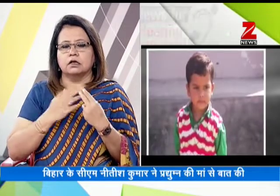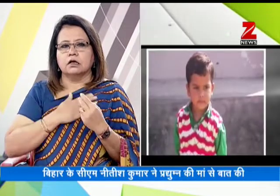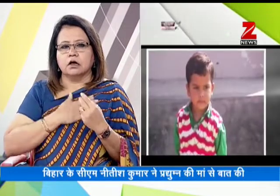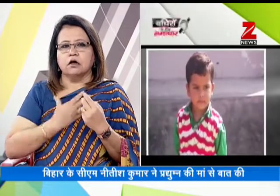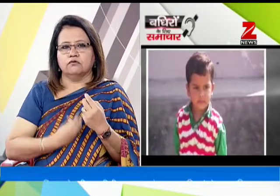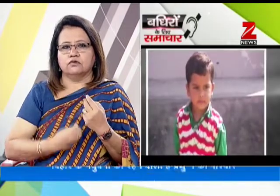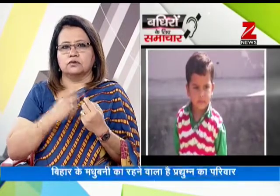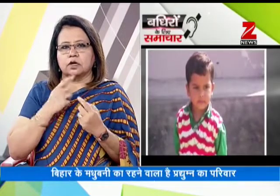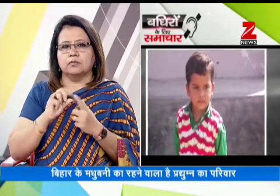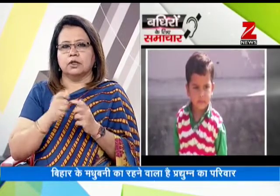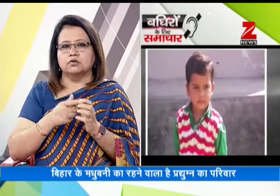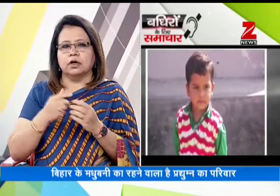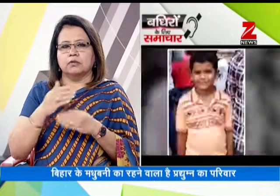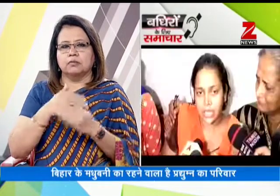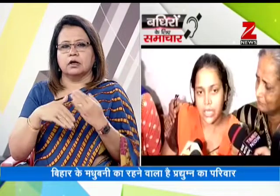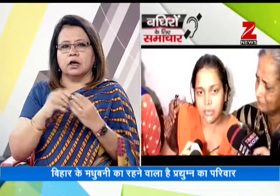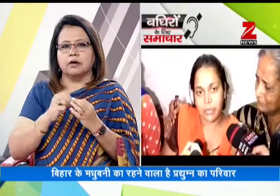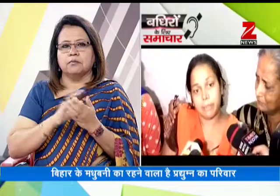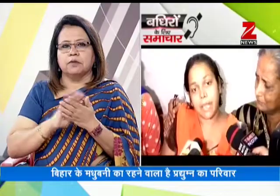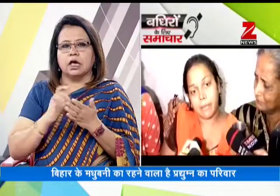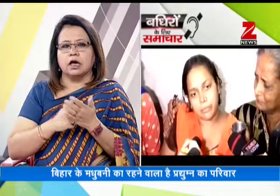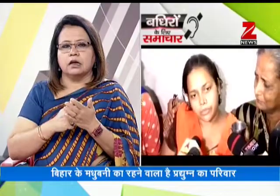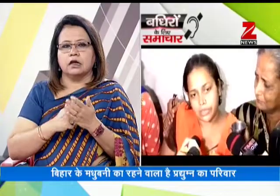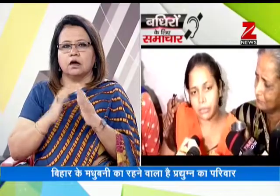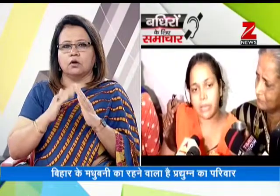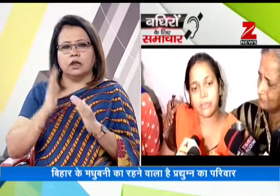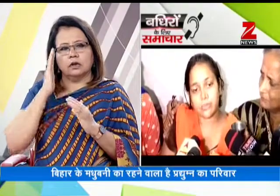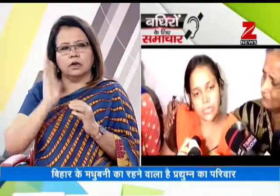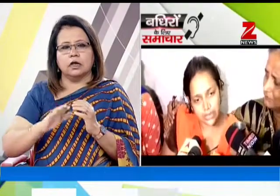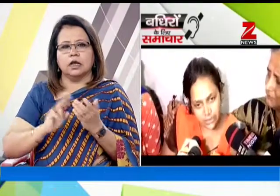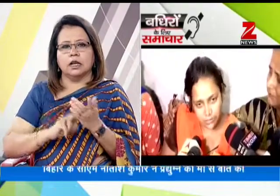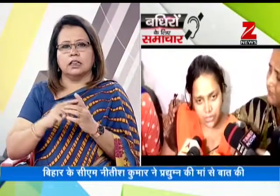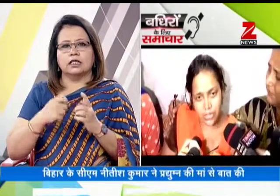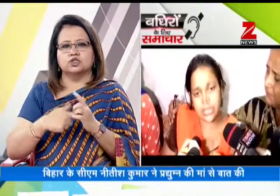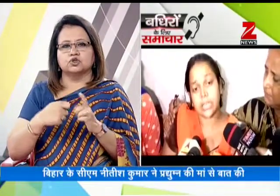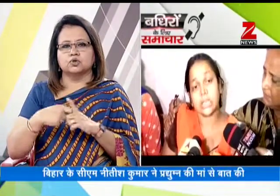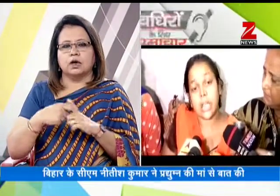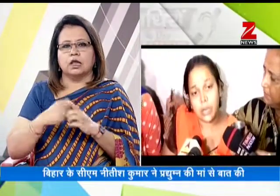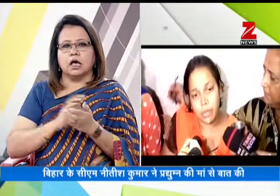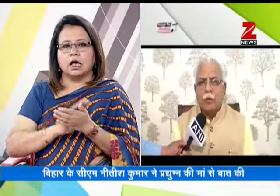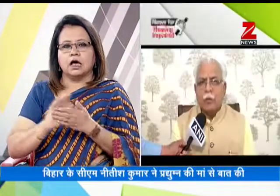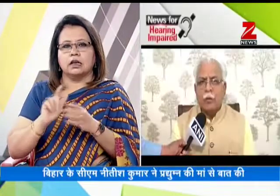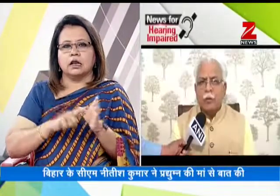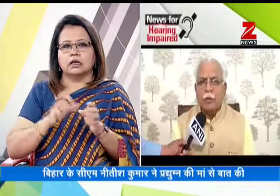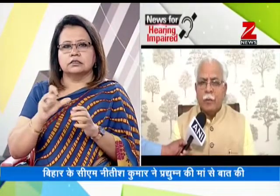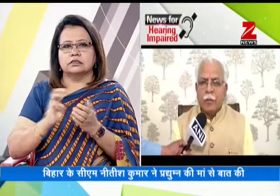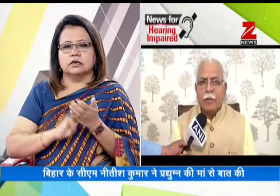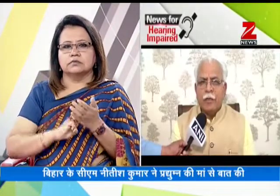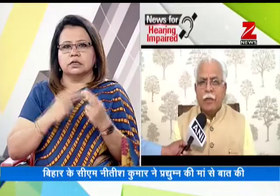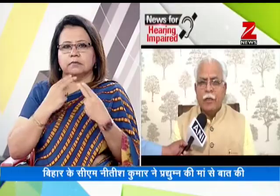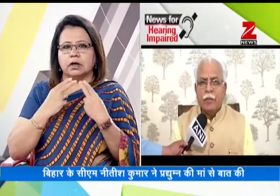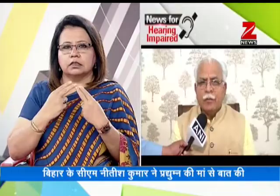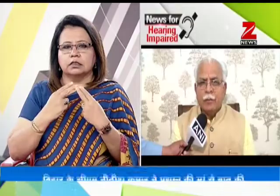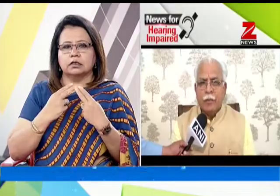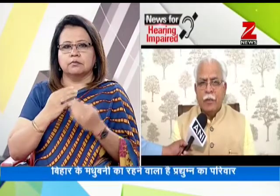दर्द बांटा। प्रद्युम्न का परिवार बिहार के मधुबनी का रहने वाला है। नीतीश कुमार ने हरियाणा के सीएम मनोहर लाल से भी बात